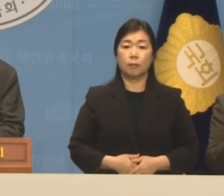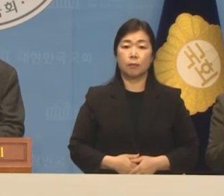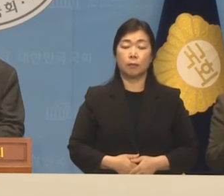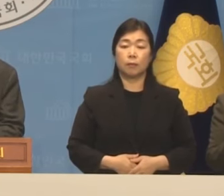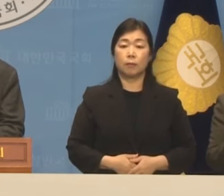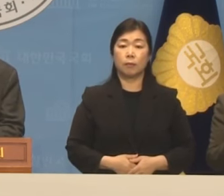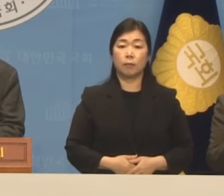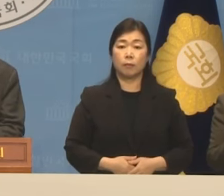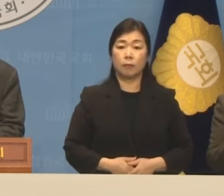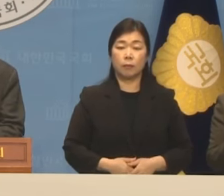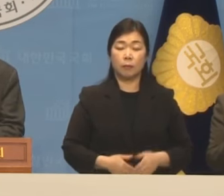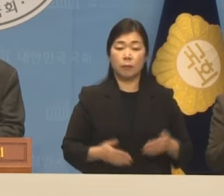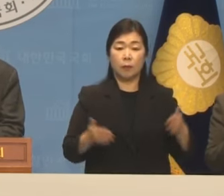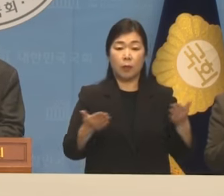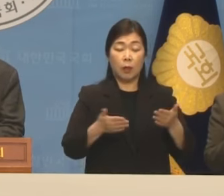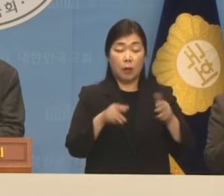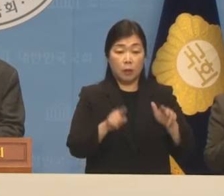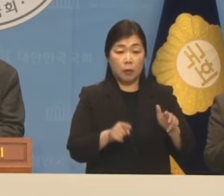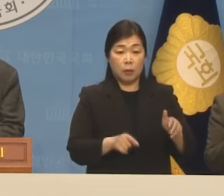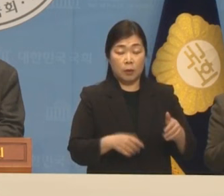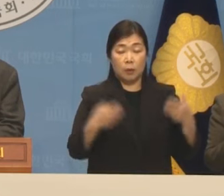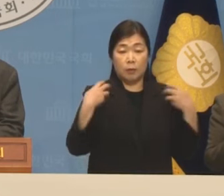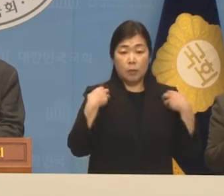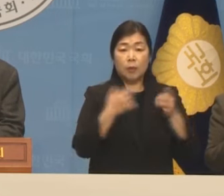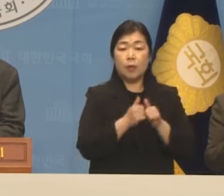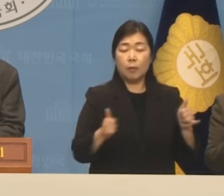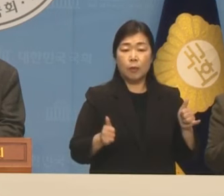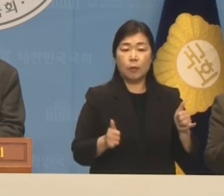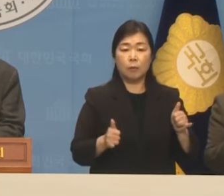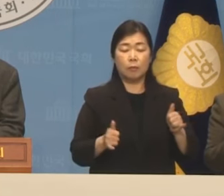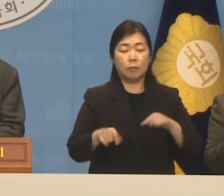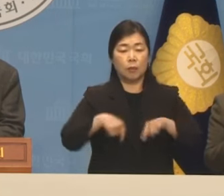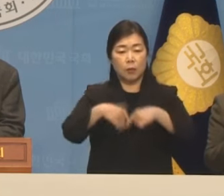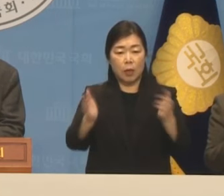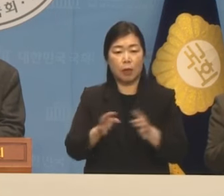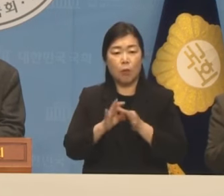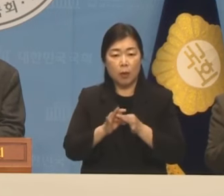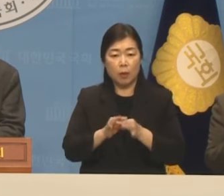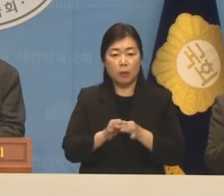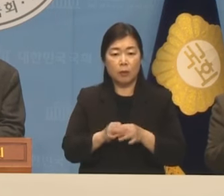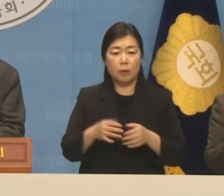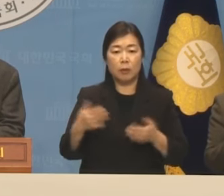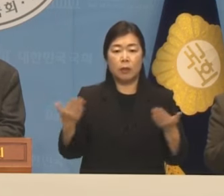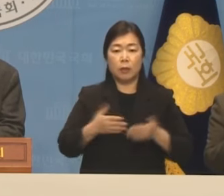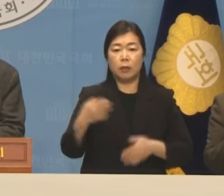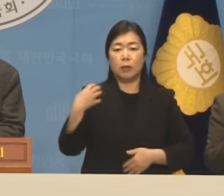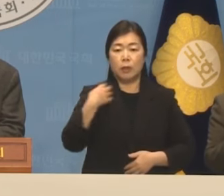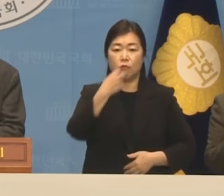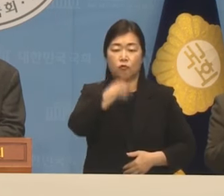이번은 당직을 겸할 수 없다. 국민후보 심사위 구성을 위해